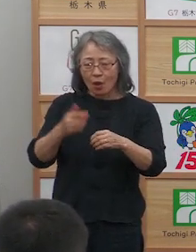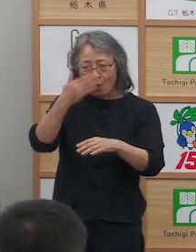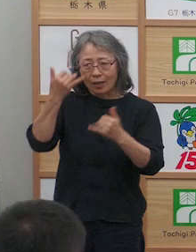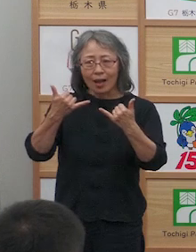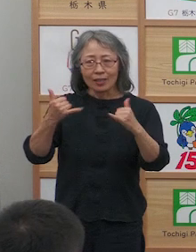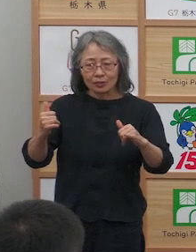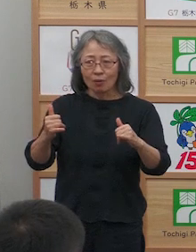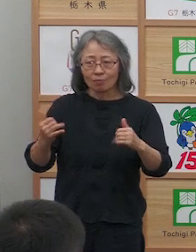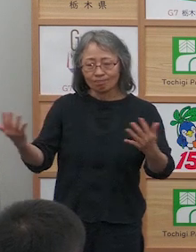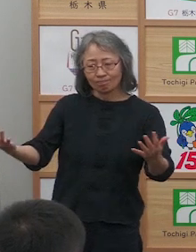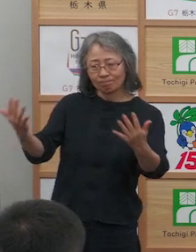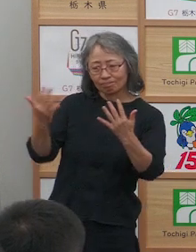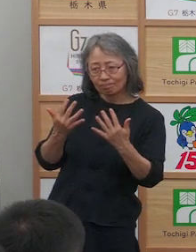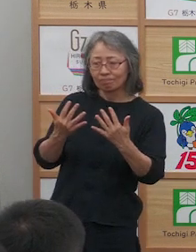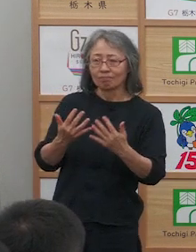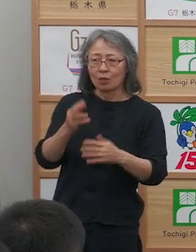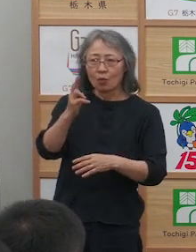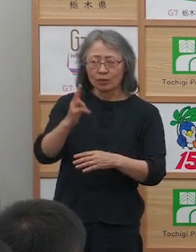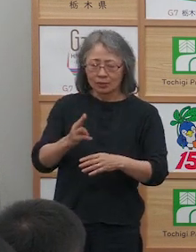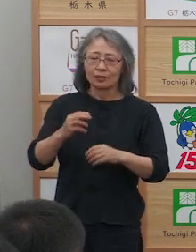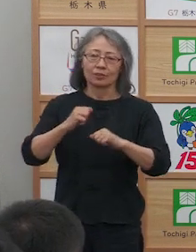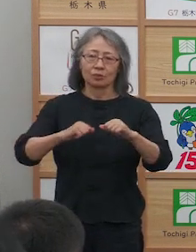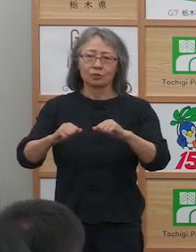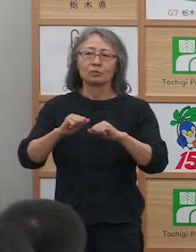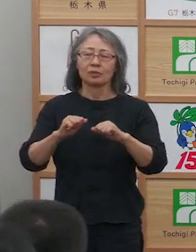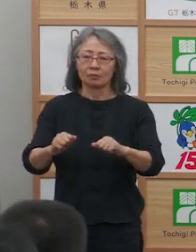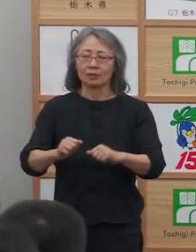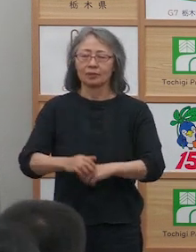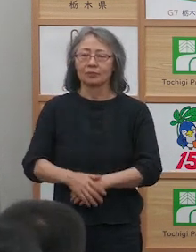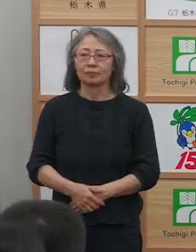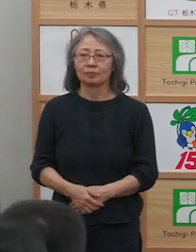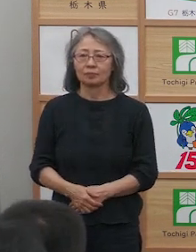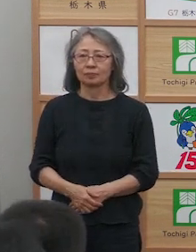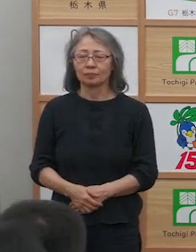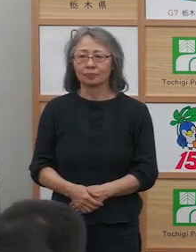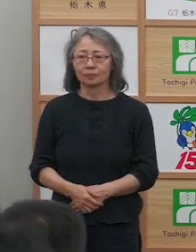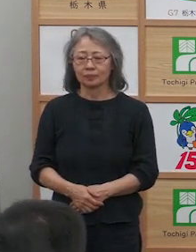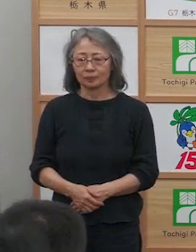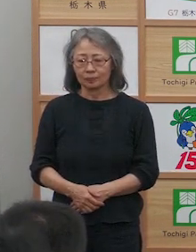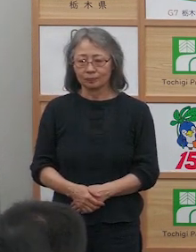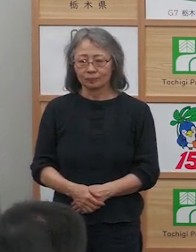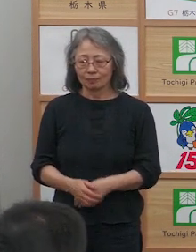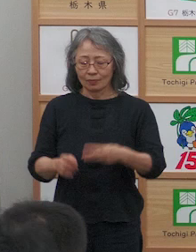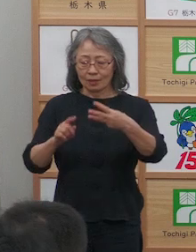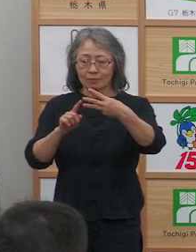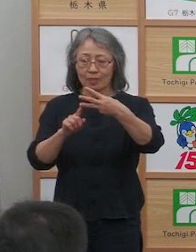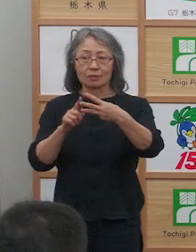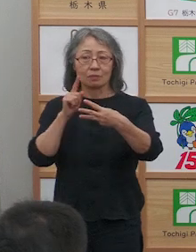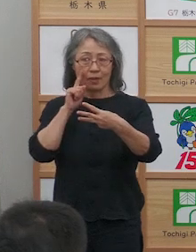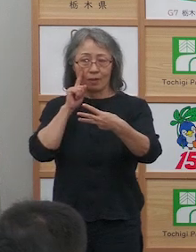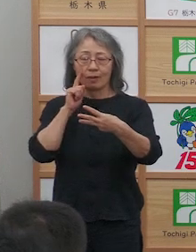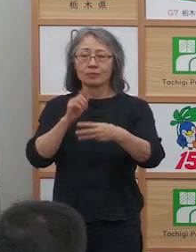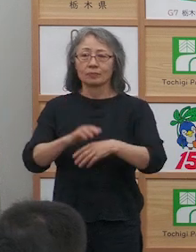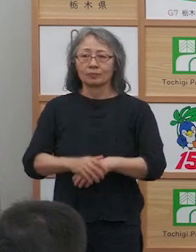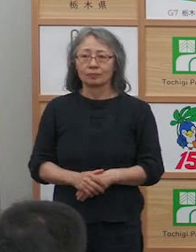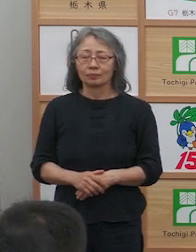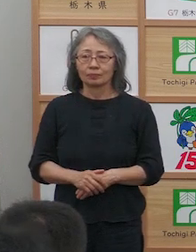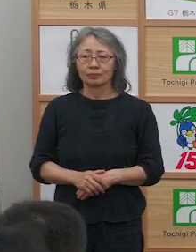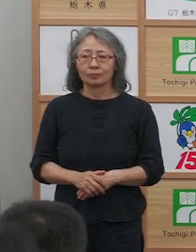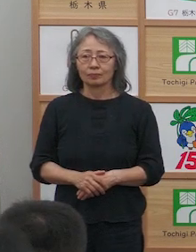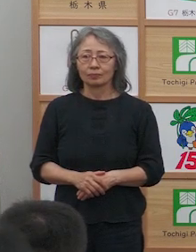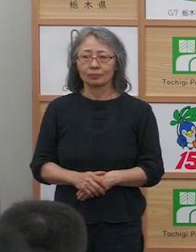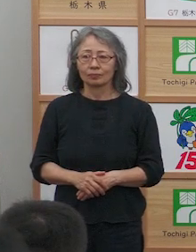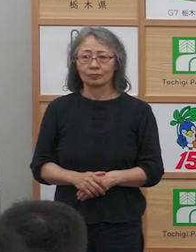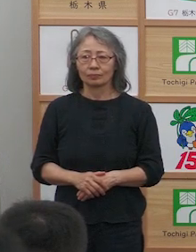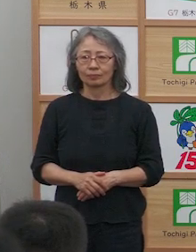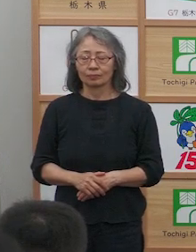に活用してもらえるよう取り組んでまいりたいと思います。3点目は